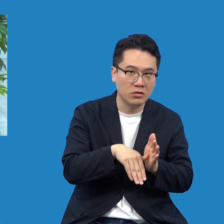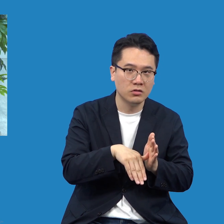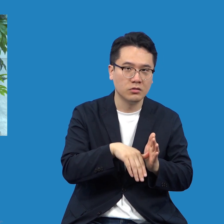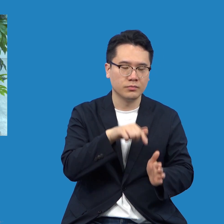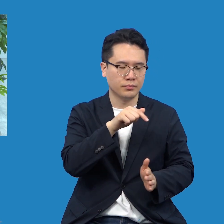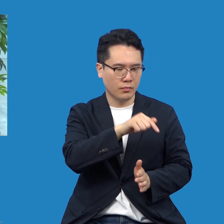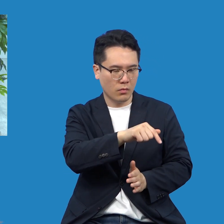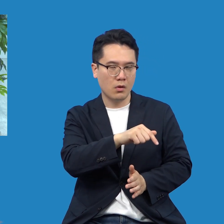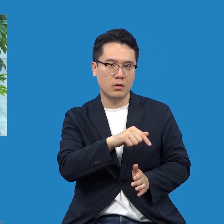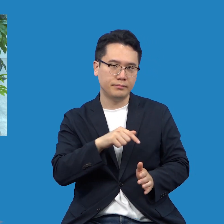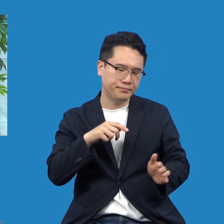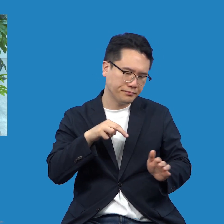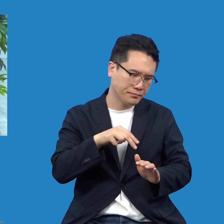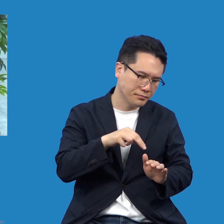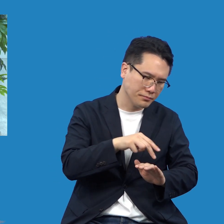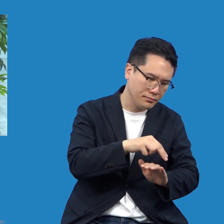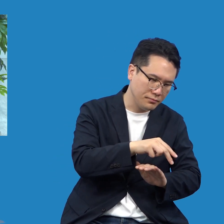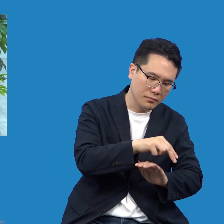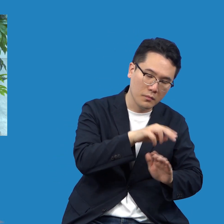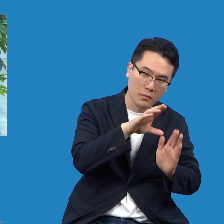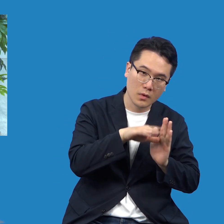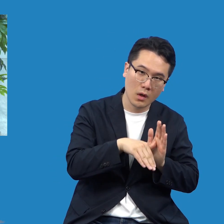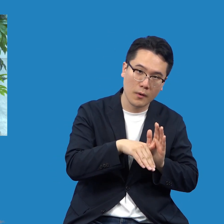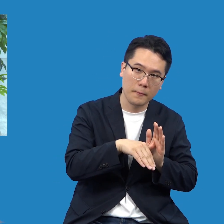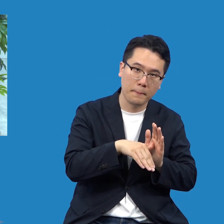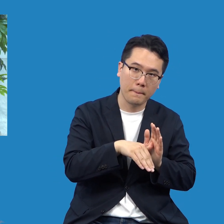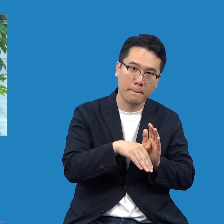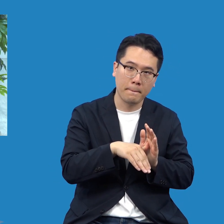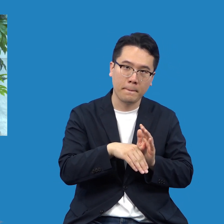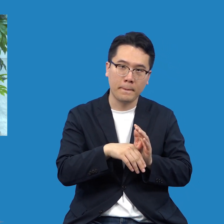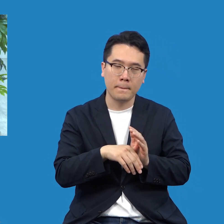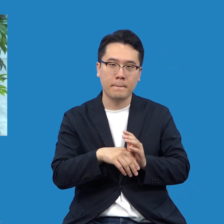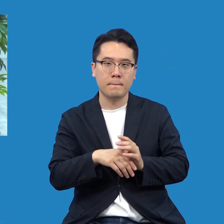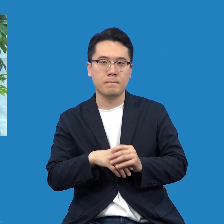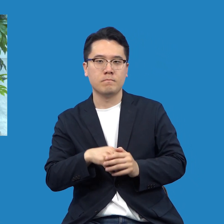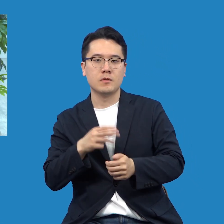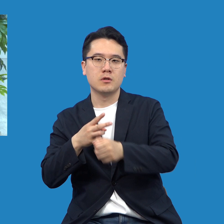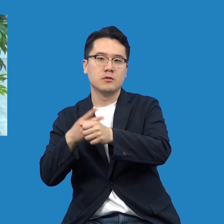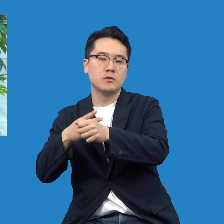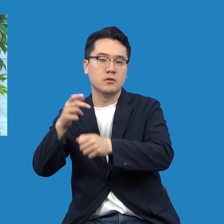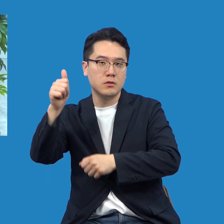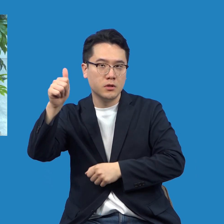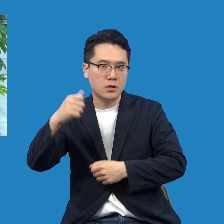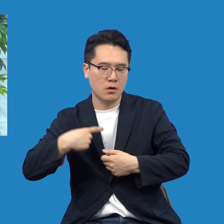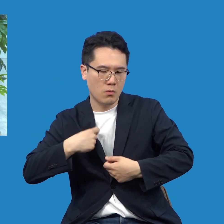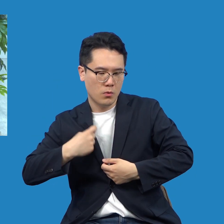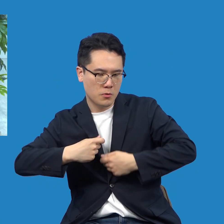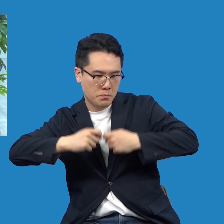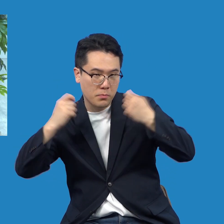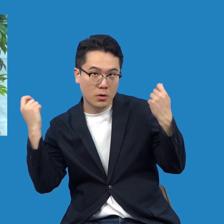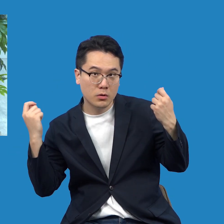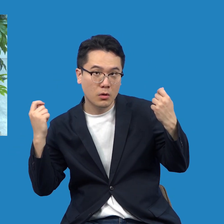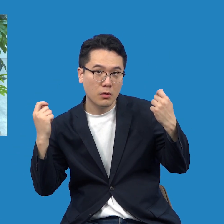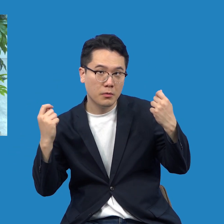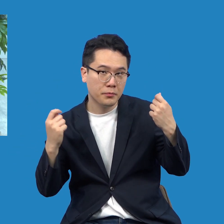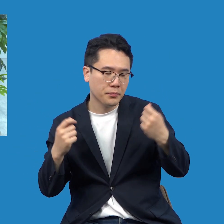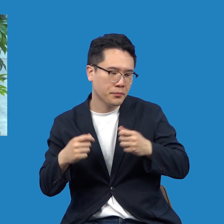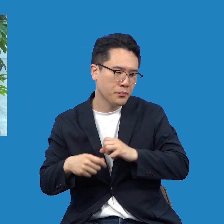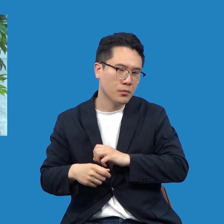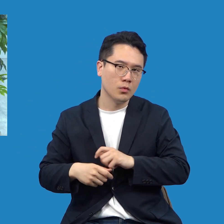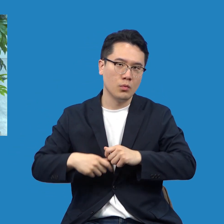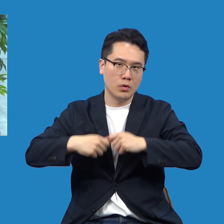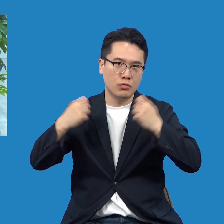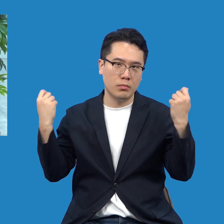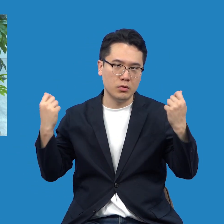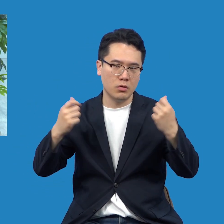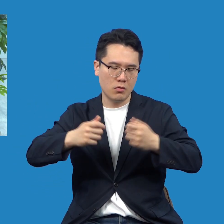엘리야 스승이 외투를 벗어서 그것을 요단 강물을 치면서 강이